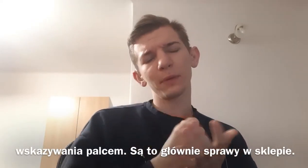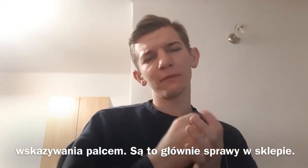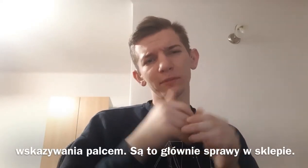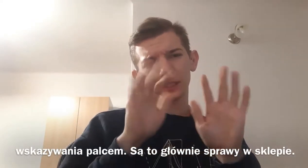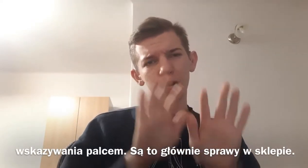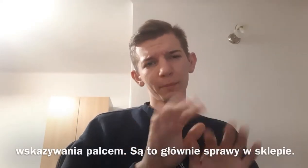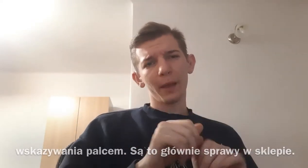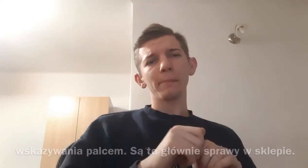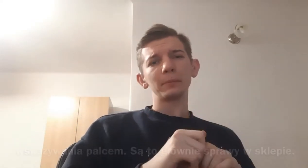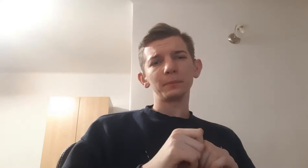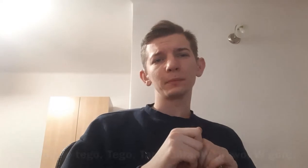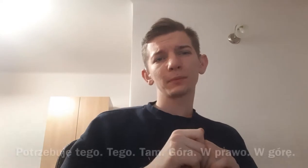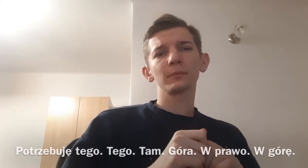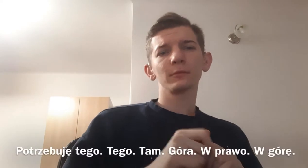w sklepie, że